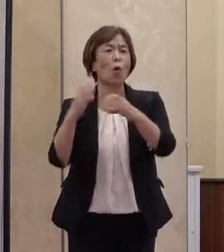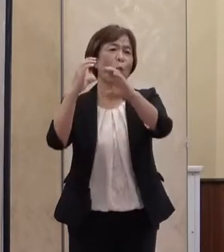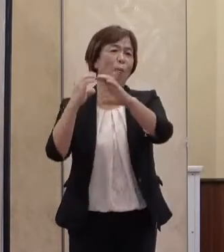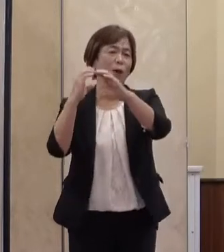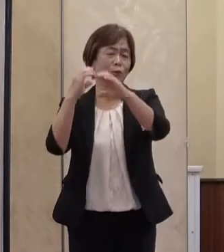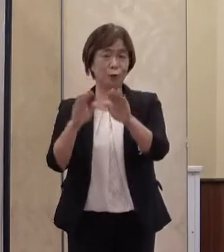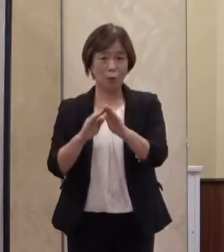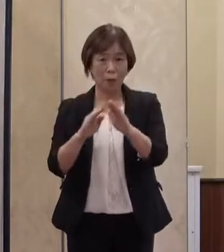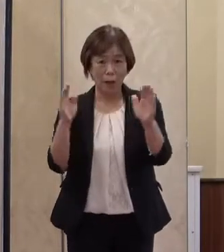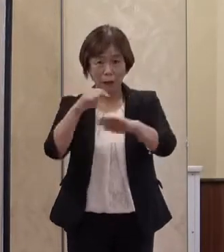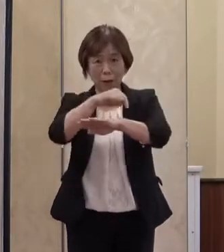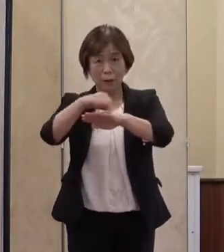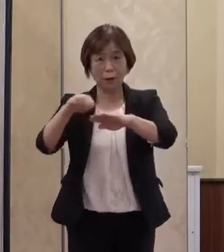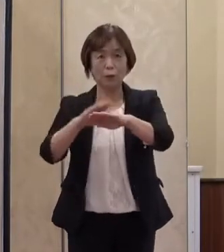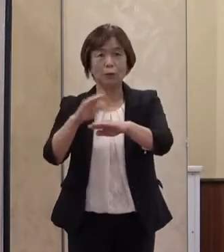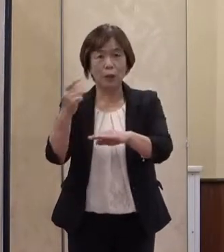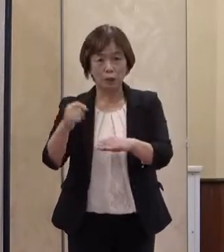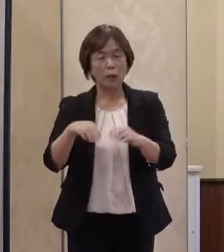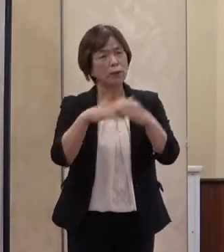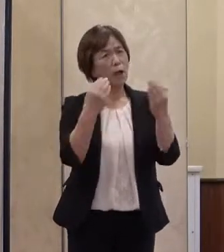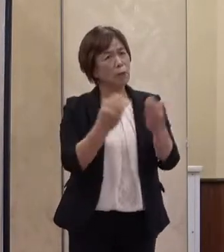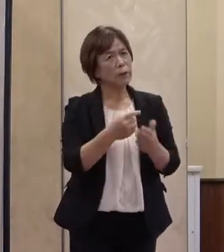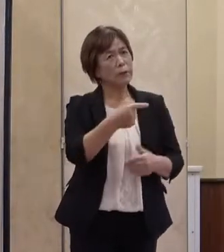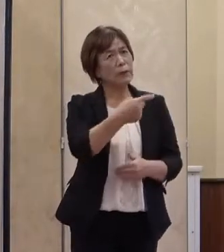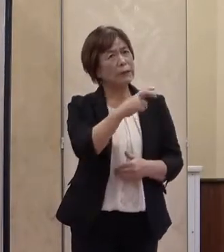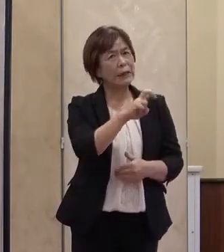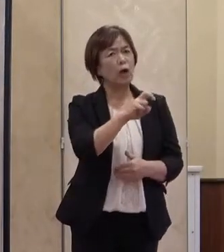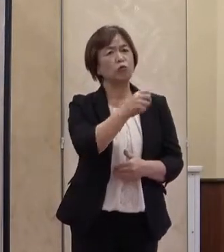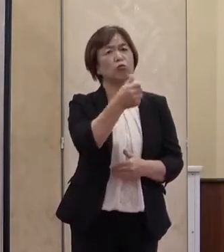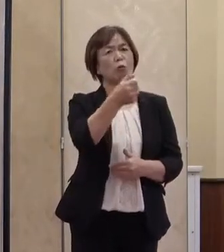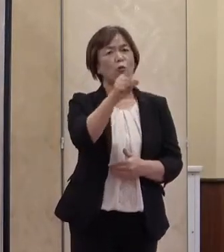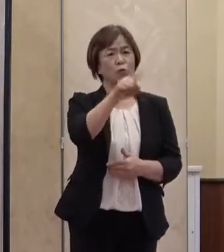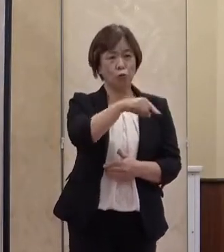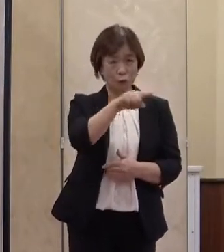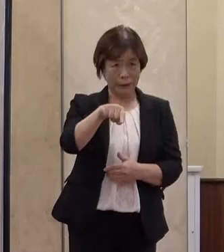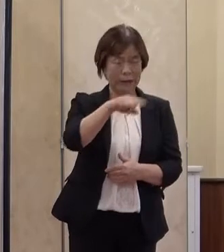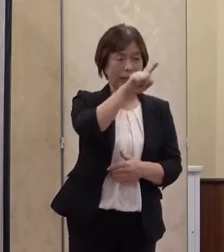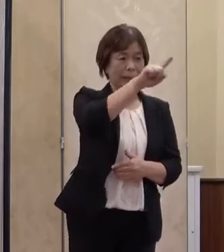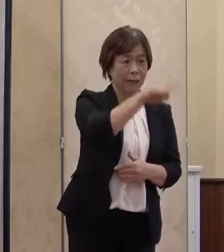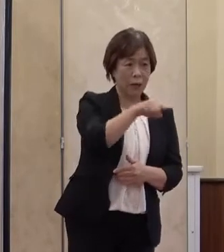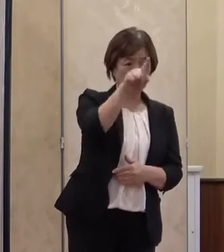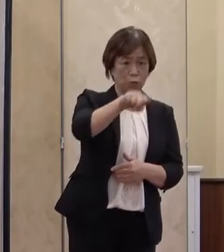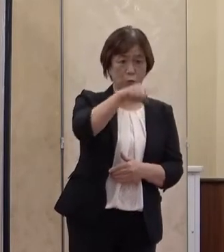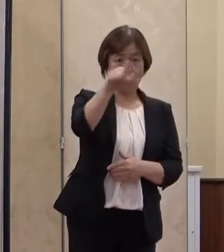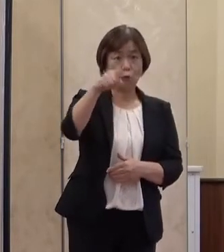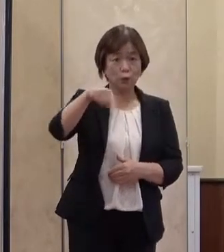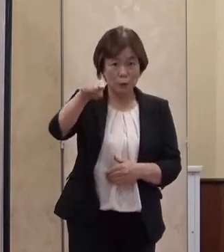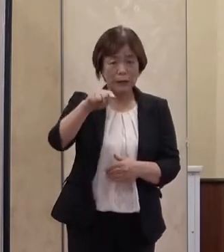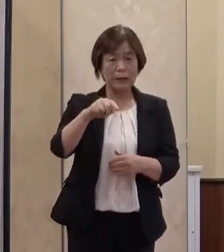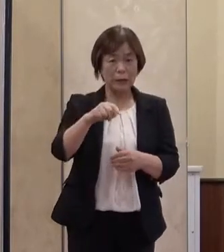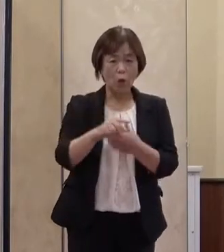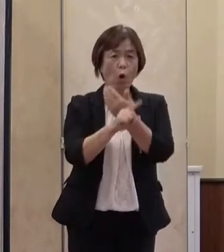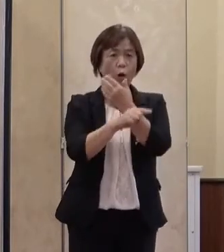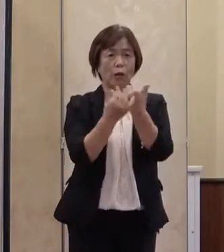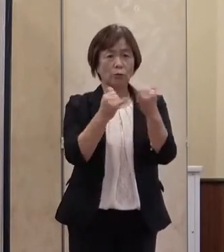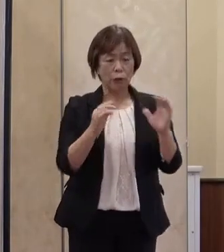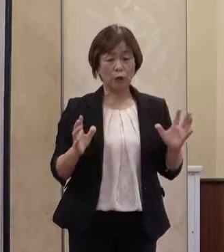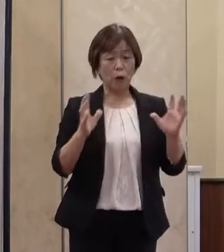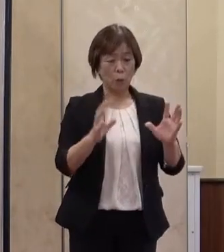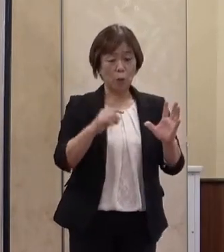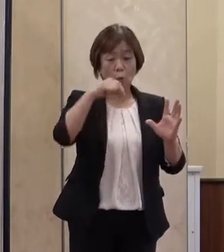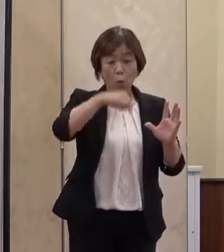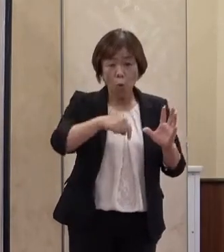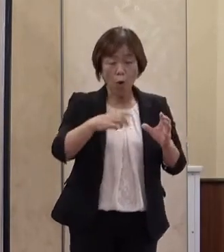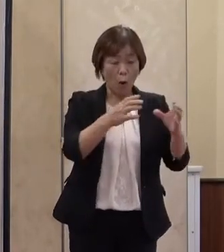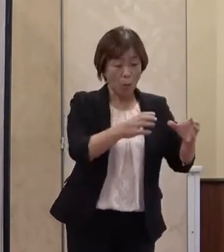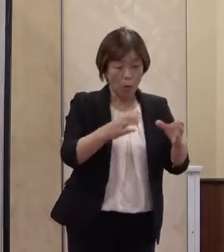。総勢約250名の大阪の落語家の皆さんが、それぞれ一門があるんですけど、その一